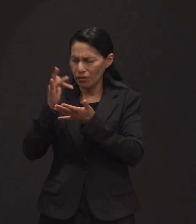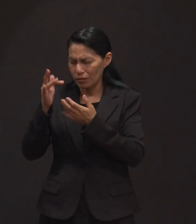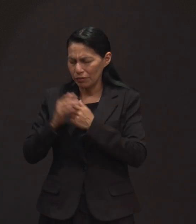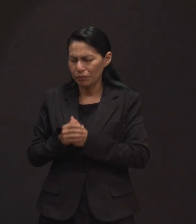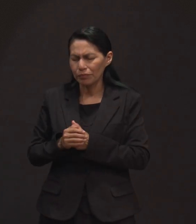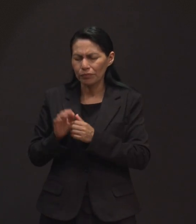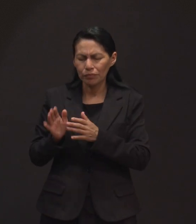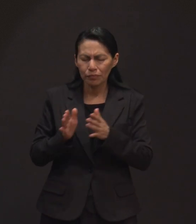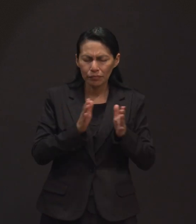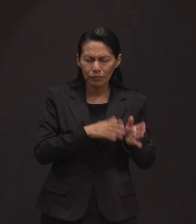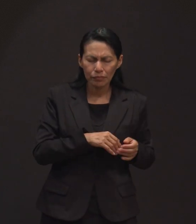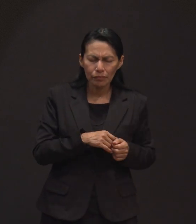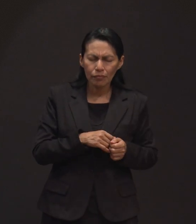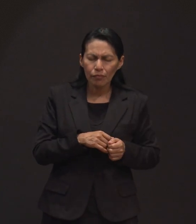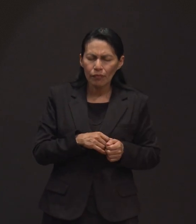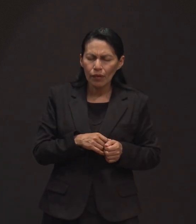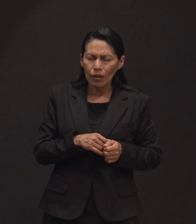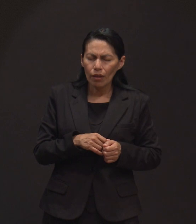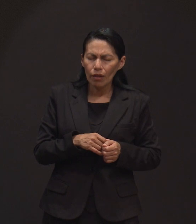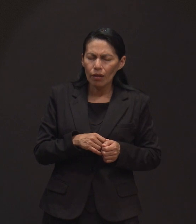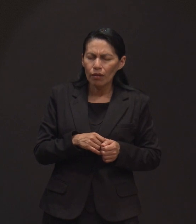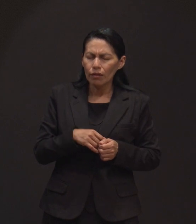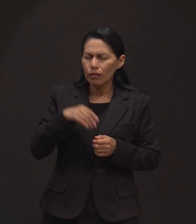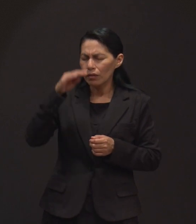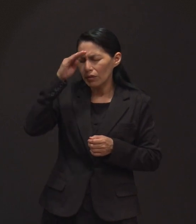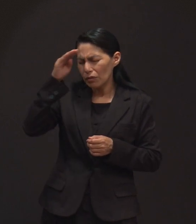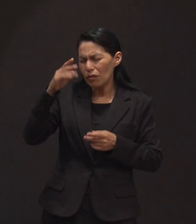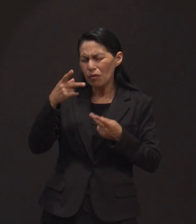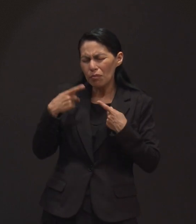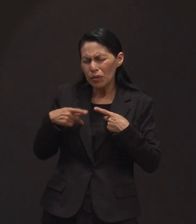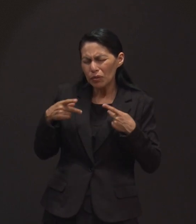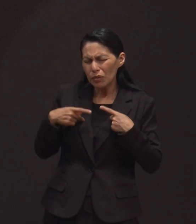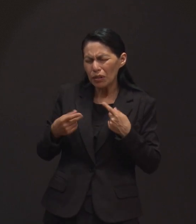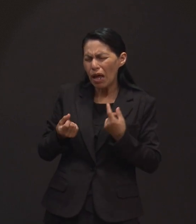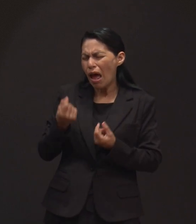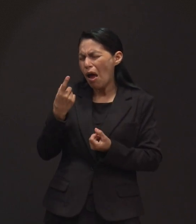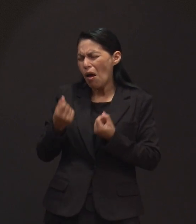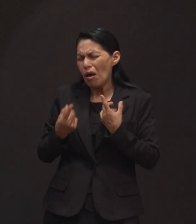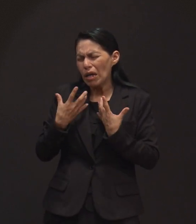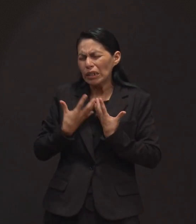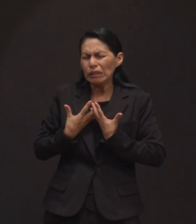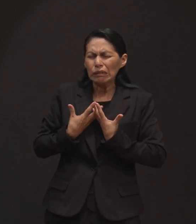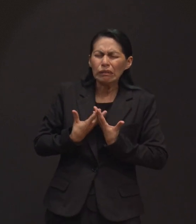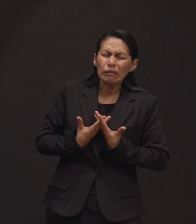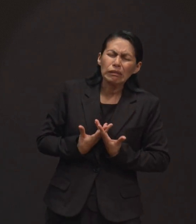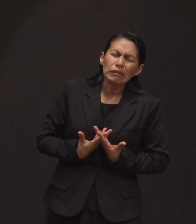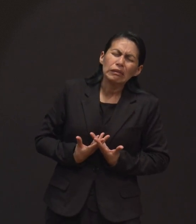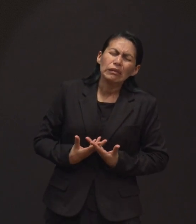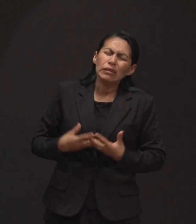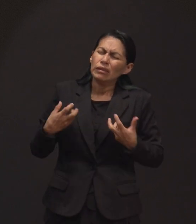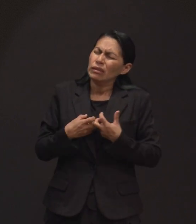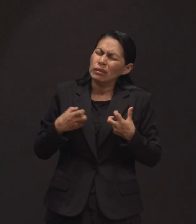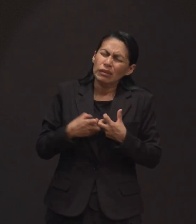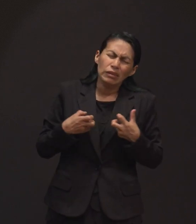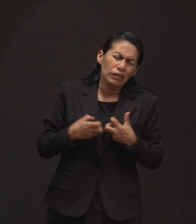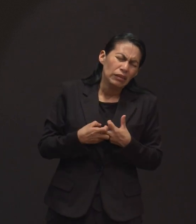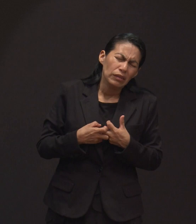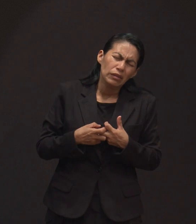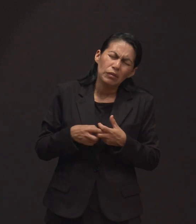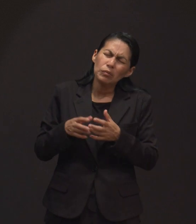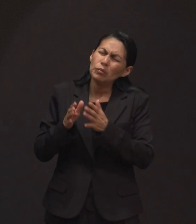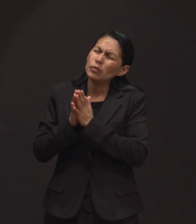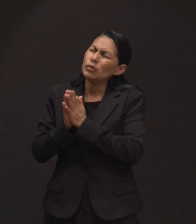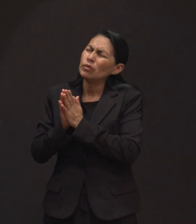Padre, pues rogamos por las personas que pasan ansiedad, Señor. Tú sabes, Señor,